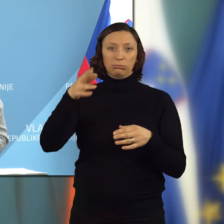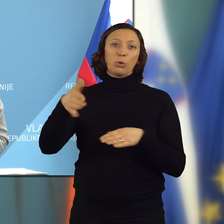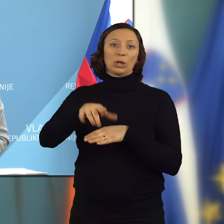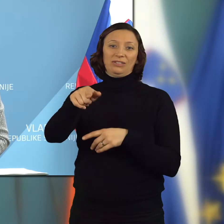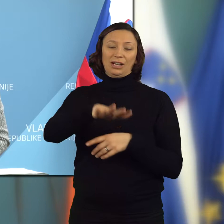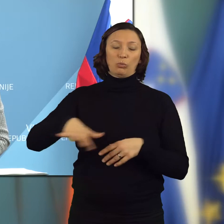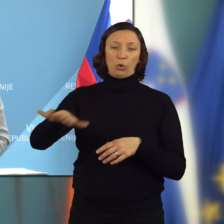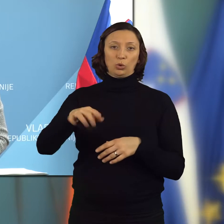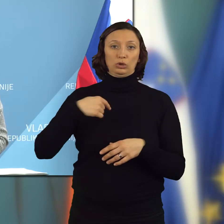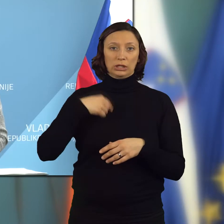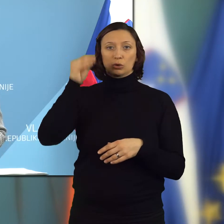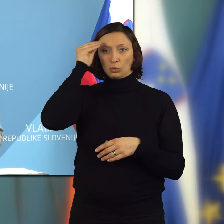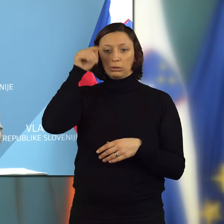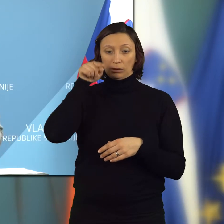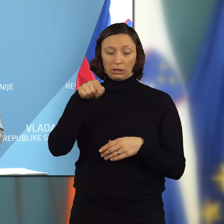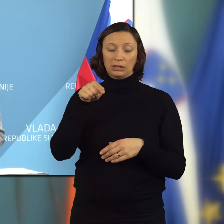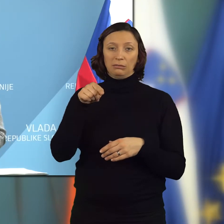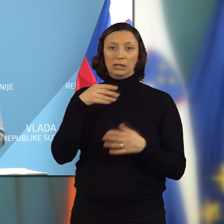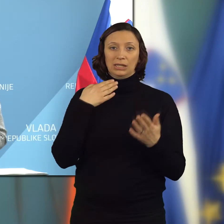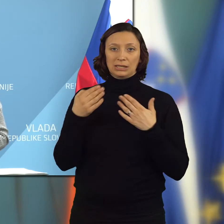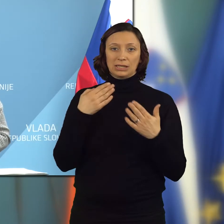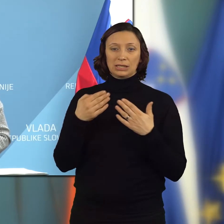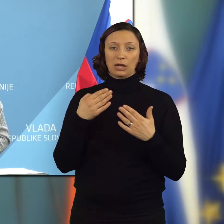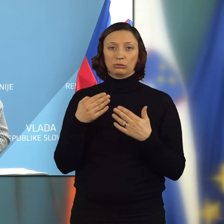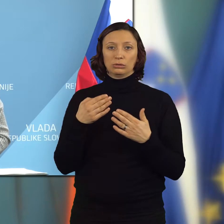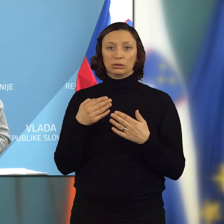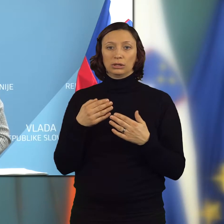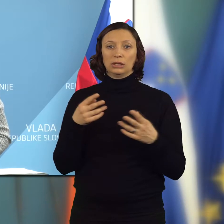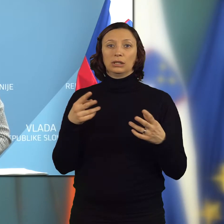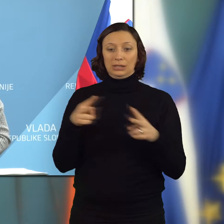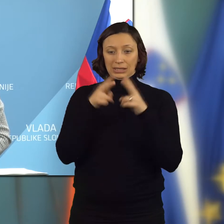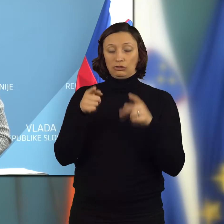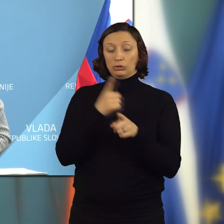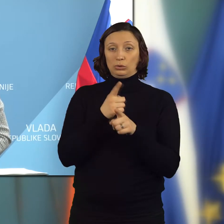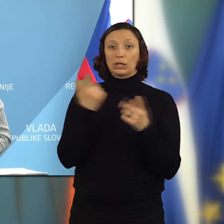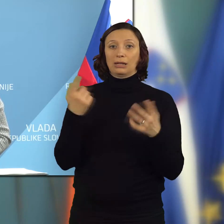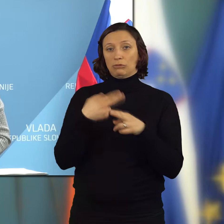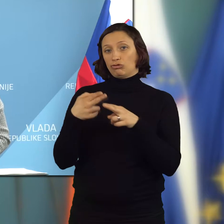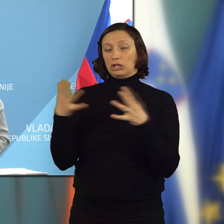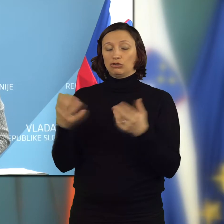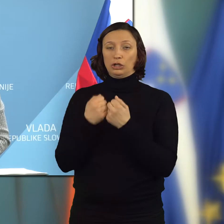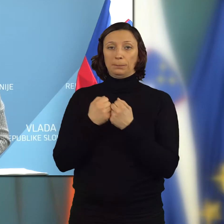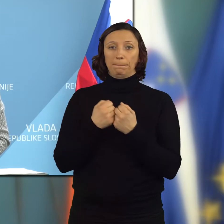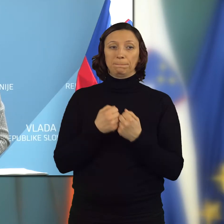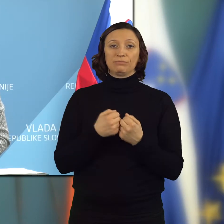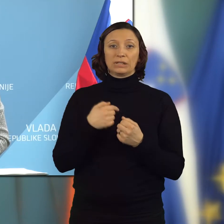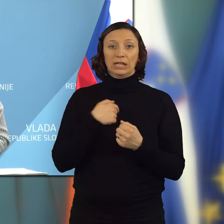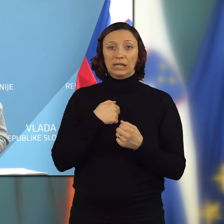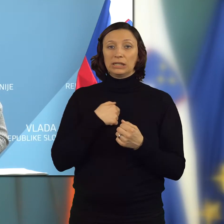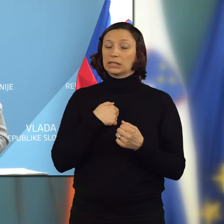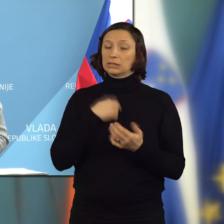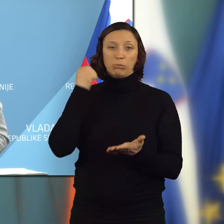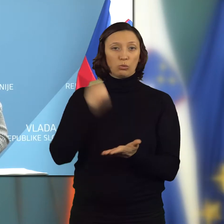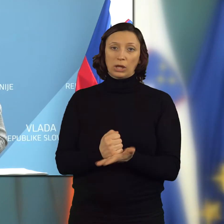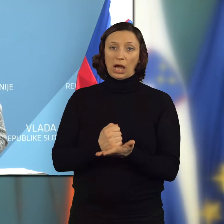bila zadolžena za to področje, in upam, da bomo na tem sestanku, srečanju lahko tudi kaj razrešili.